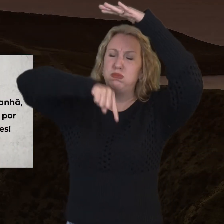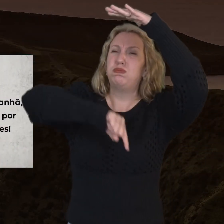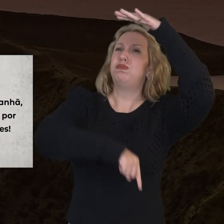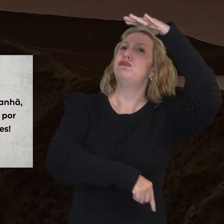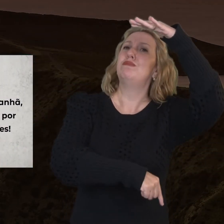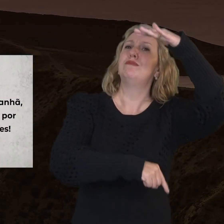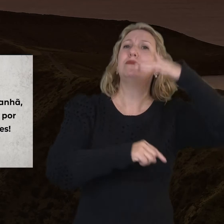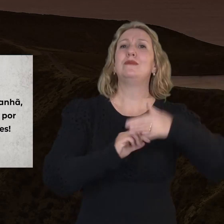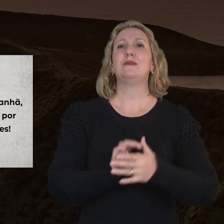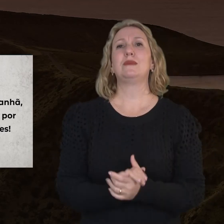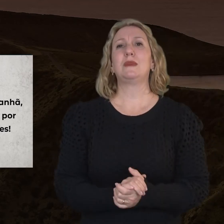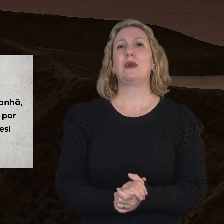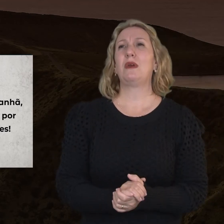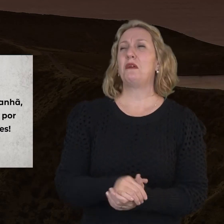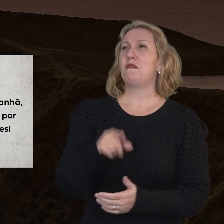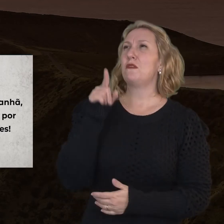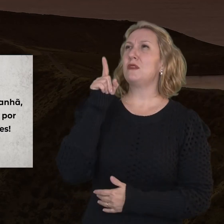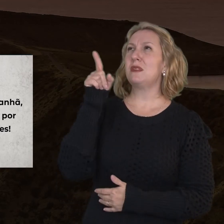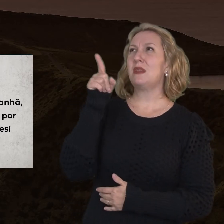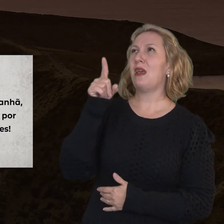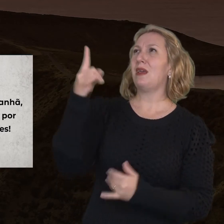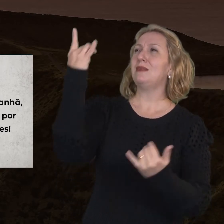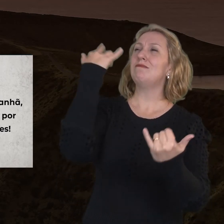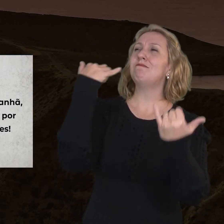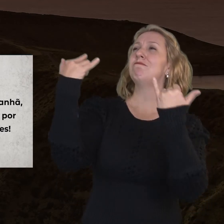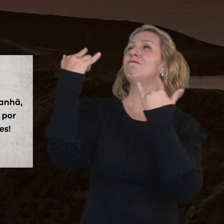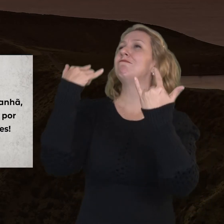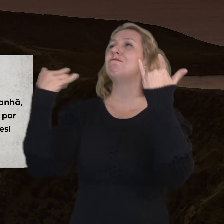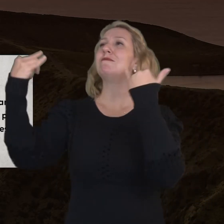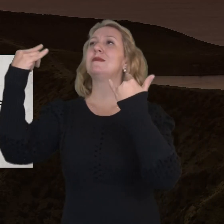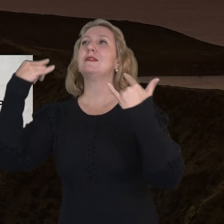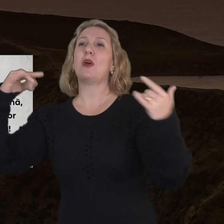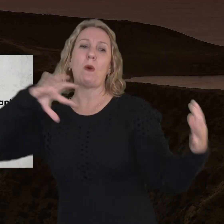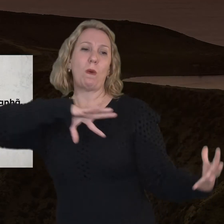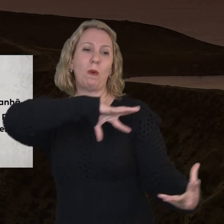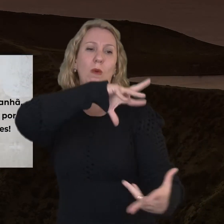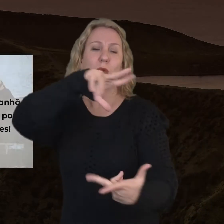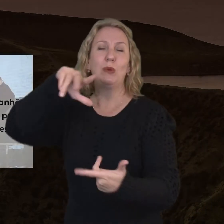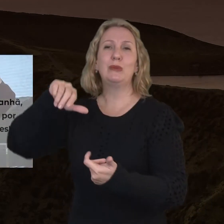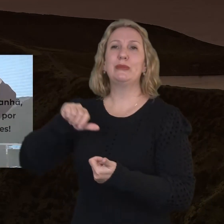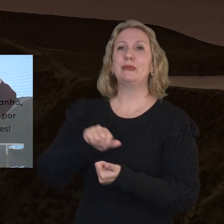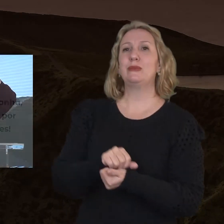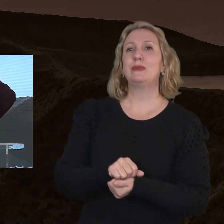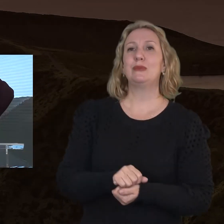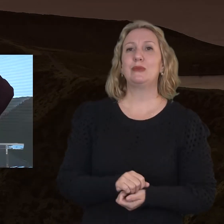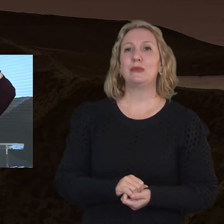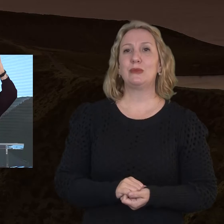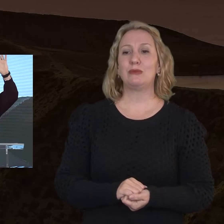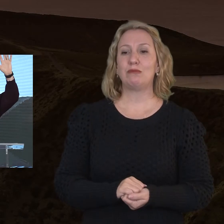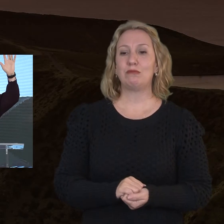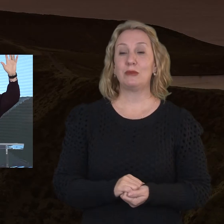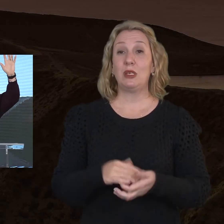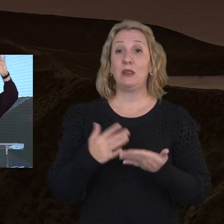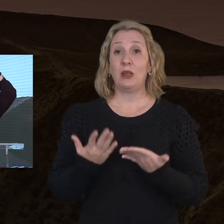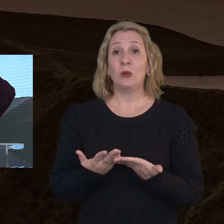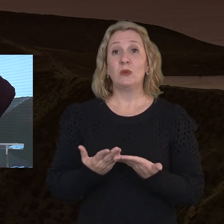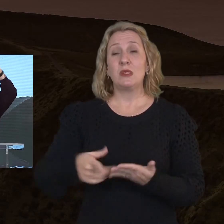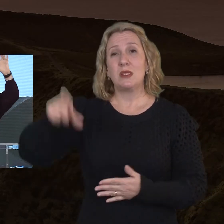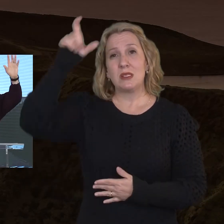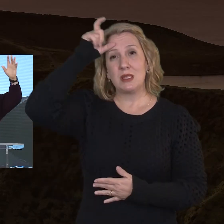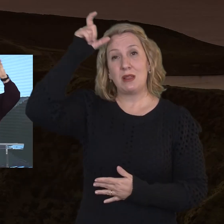foste lançado por terra tu que debilitavas as nações aqui eu vou explicar satanás transitava